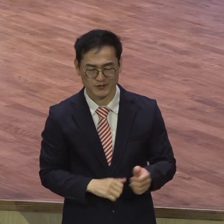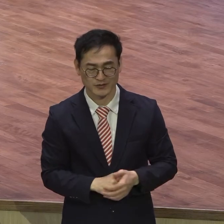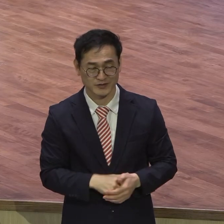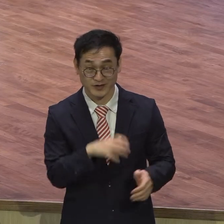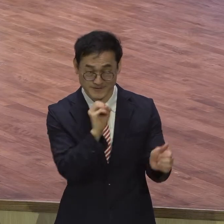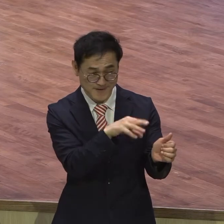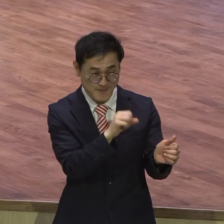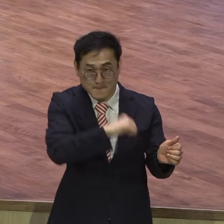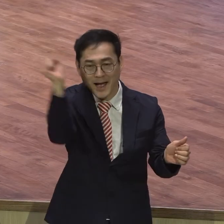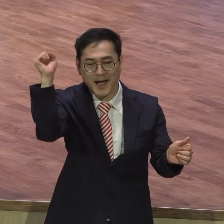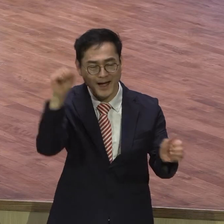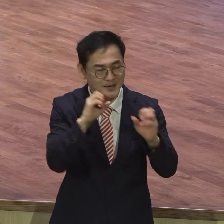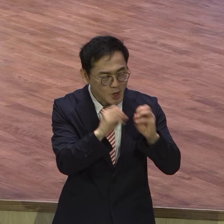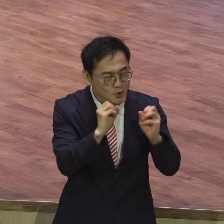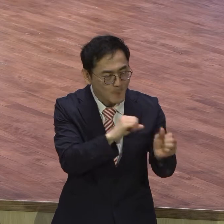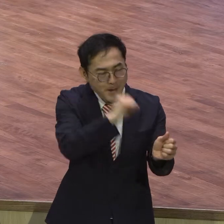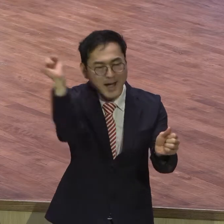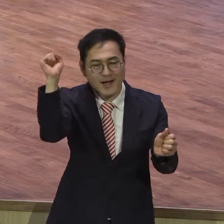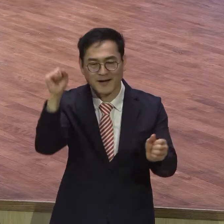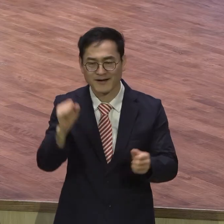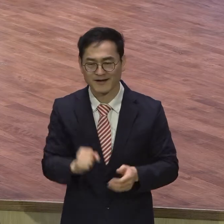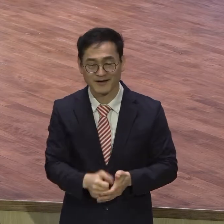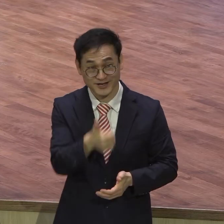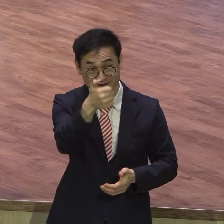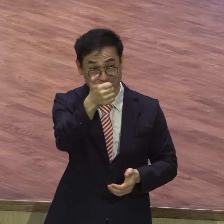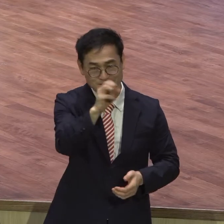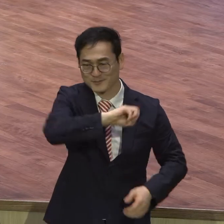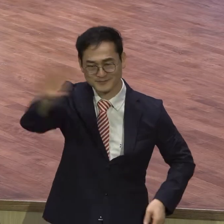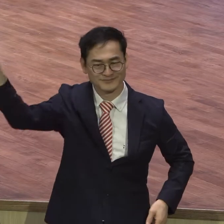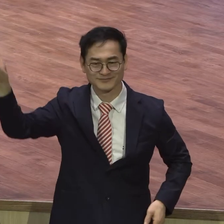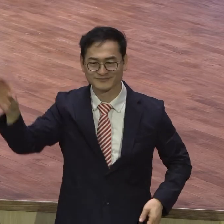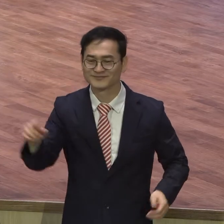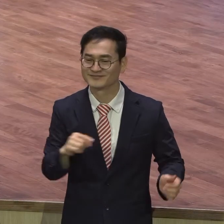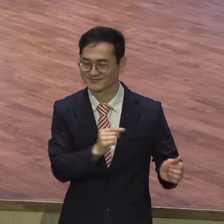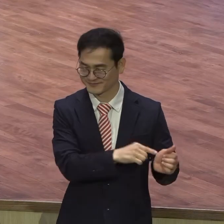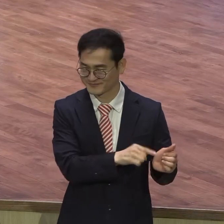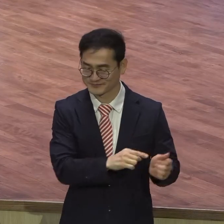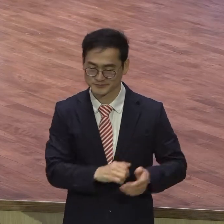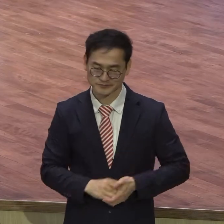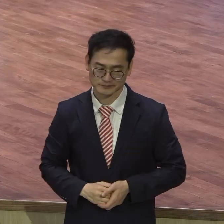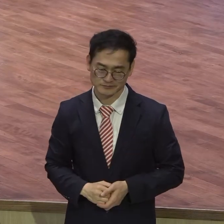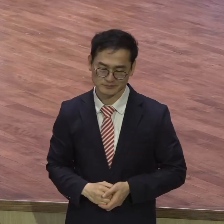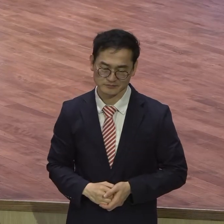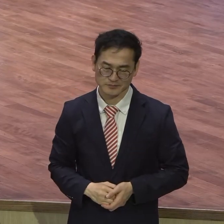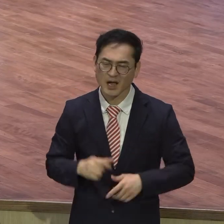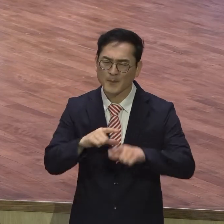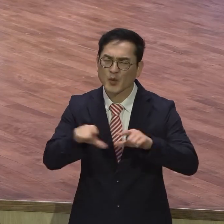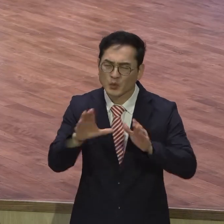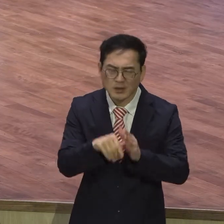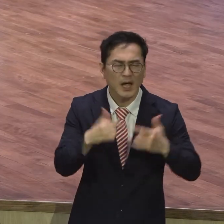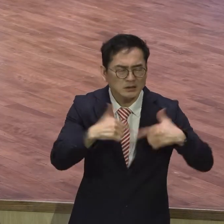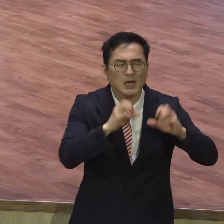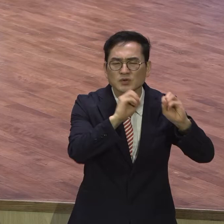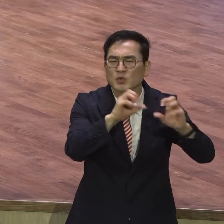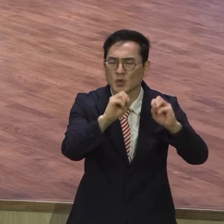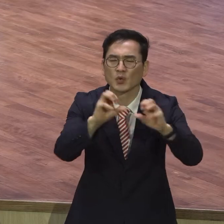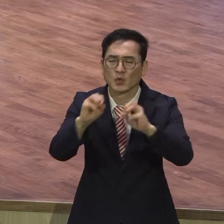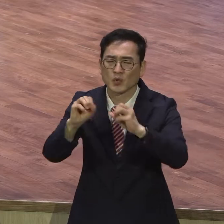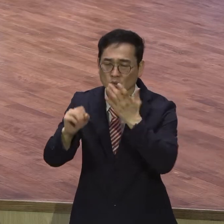뜯어냈어요 몇 개 직접 다 뜯어냈어요 뭐 평소 때 내가 전도 말할 것도 없고